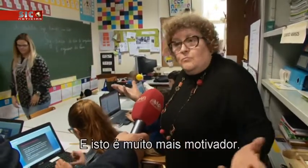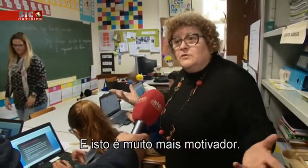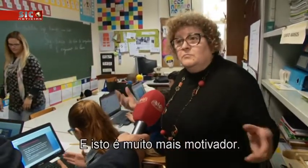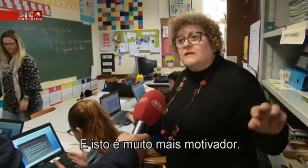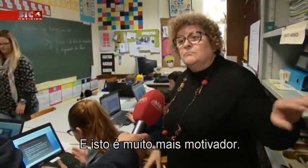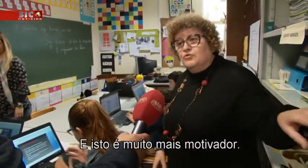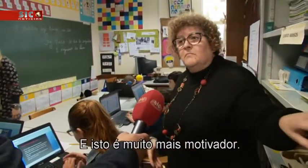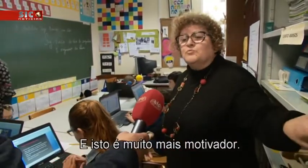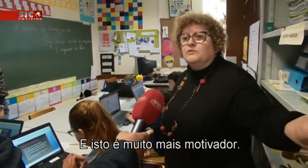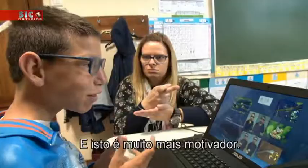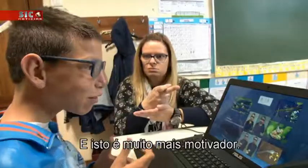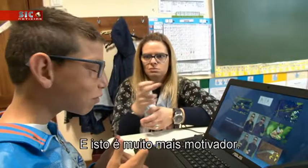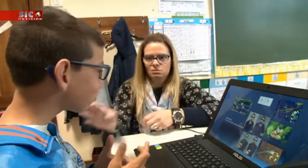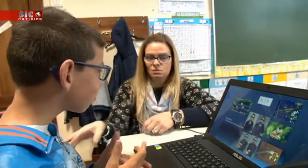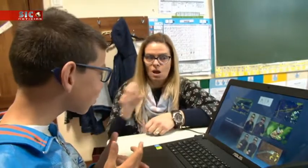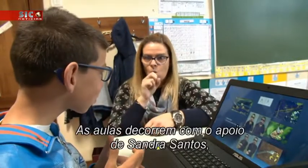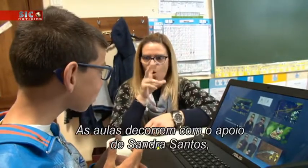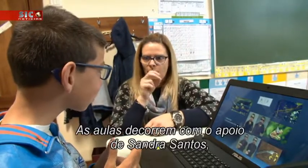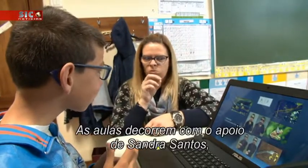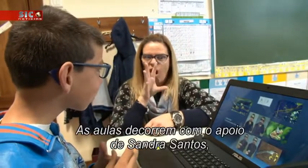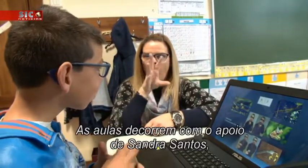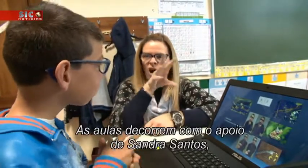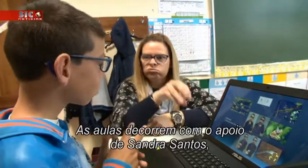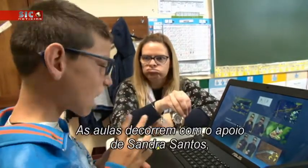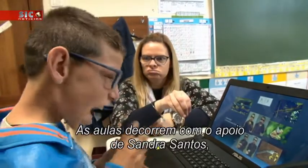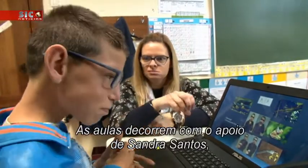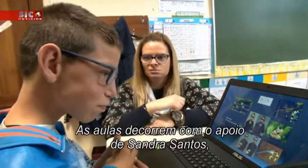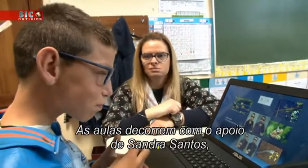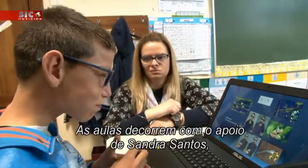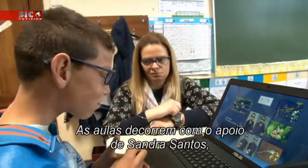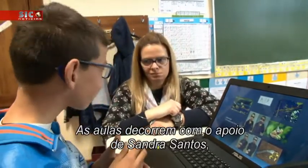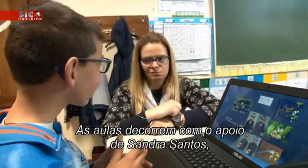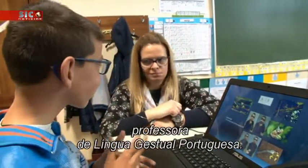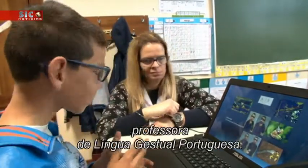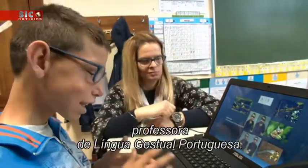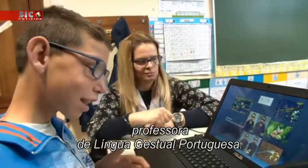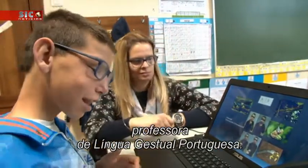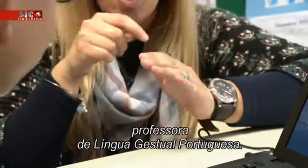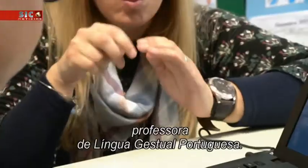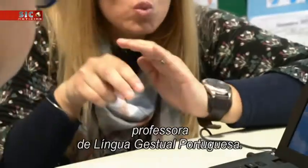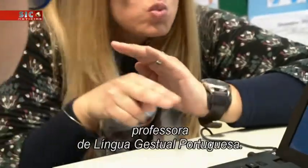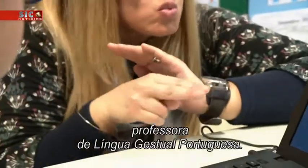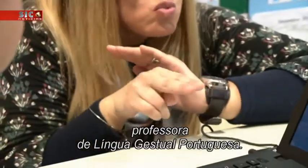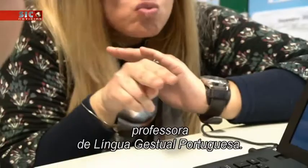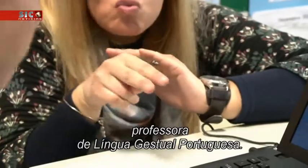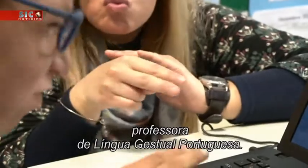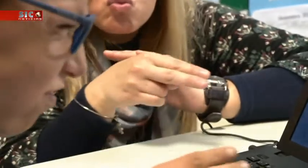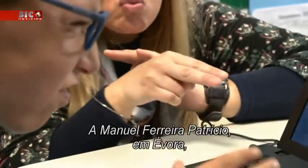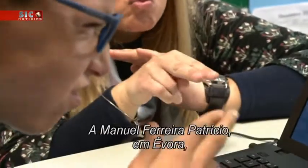muito mais motivador. As aulas decorrem com o apoio de Sandra Santos, professora de Língua Gestual Portuguesa. A Manuela